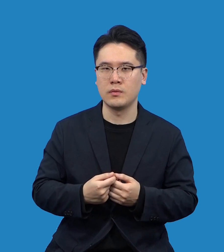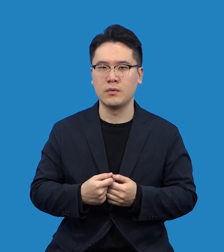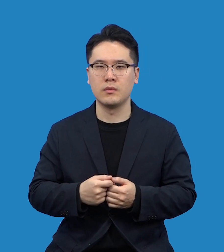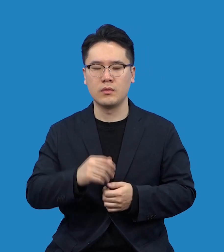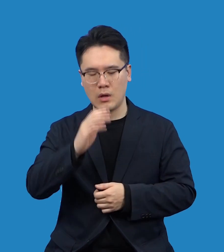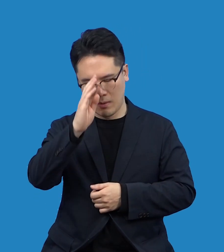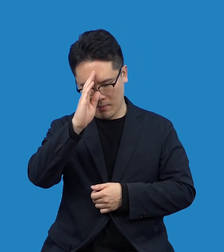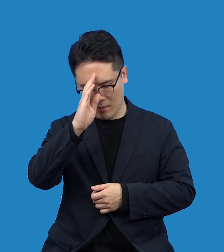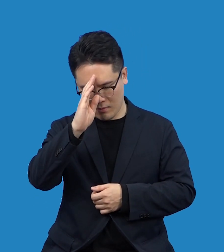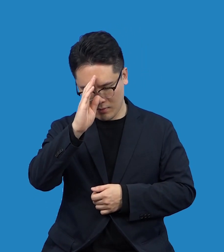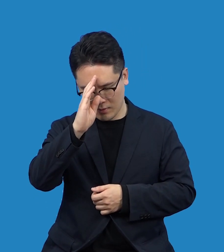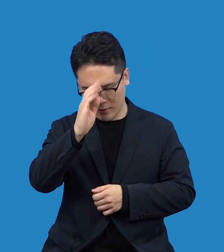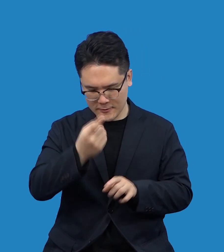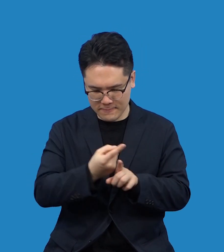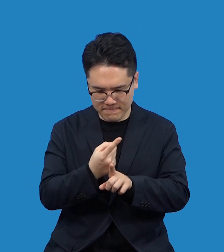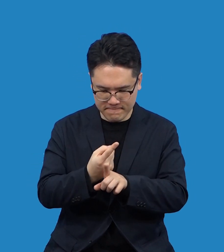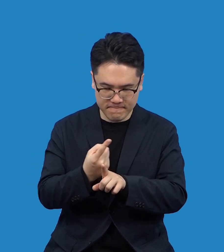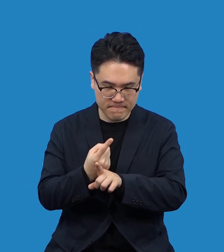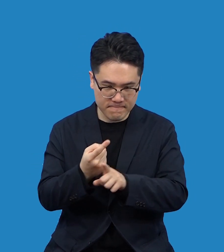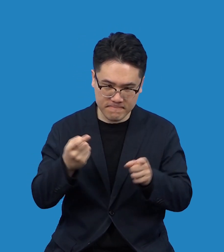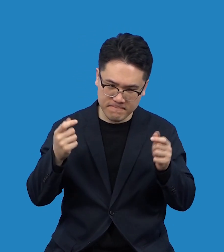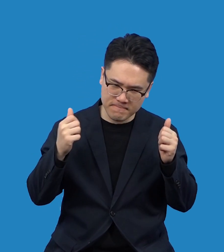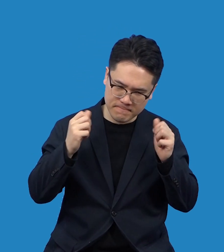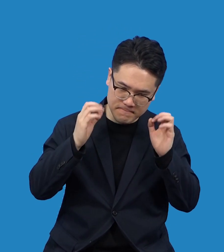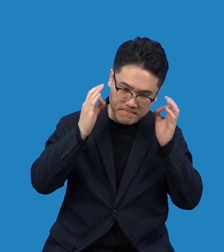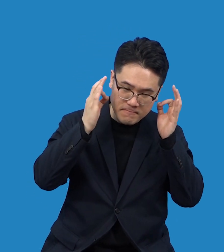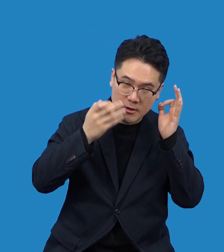2009년도에 하나님의 부르심을 받았습니다.